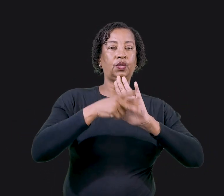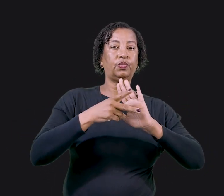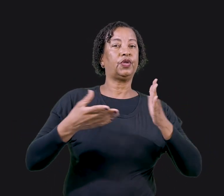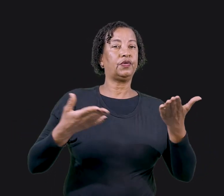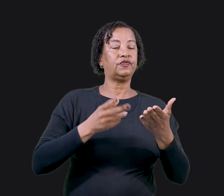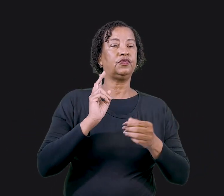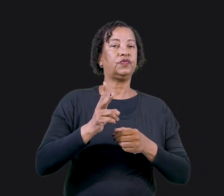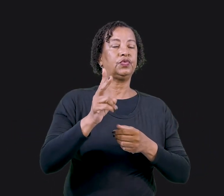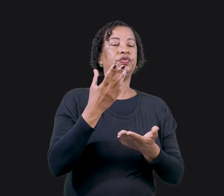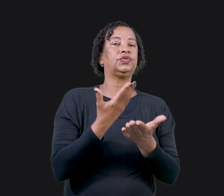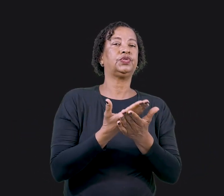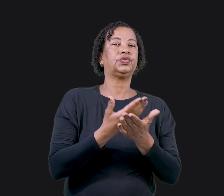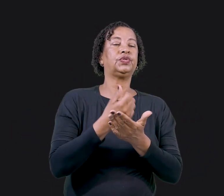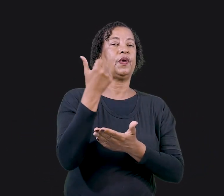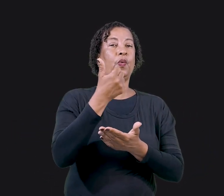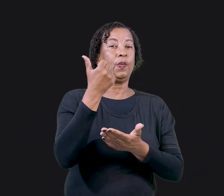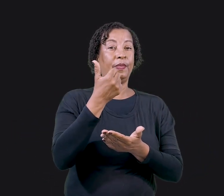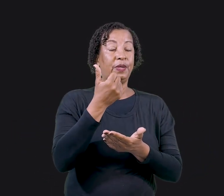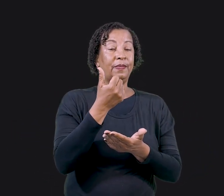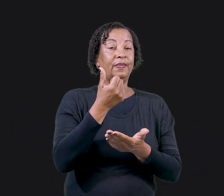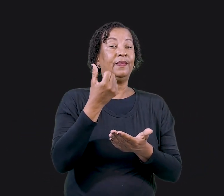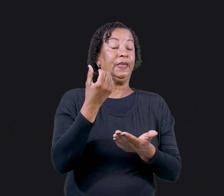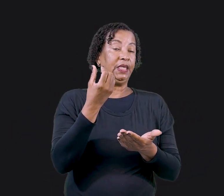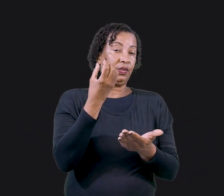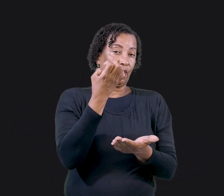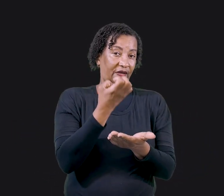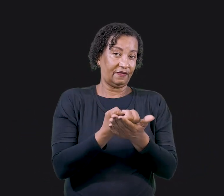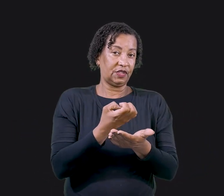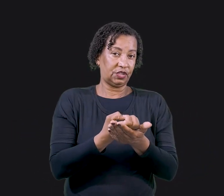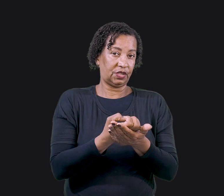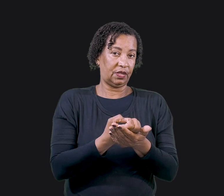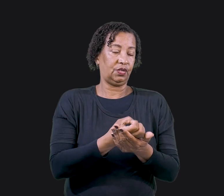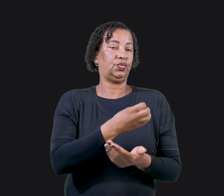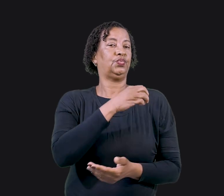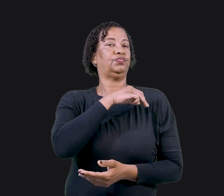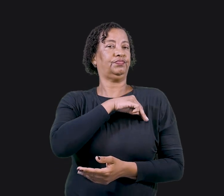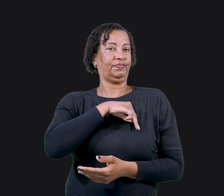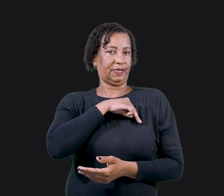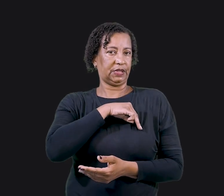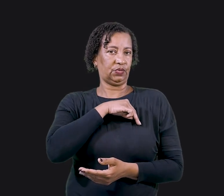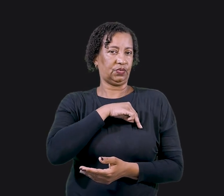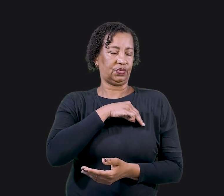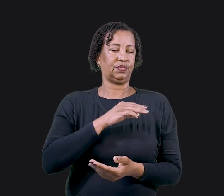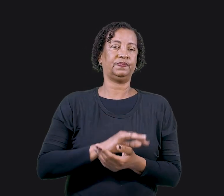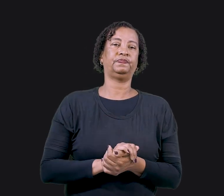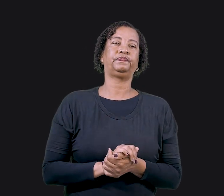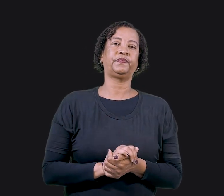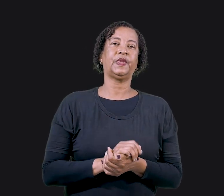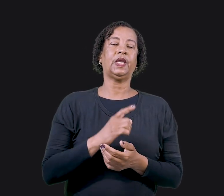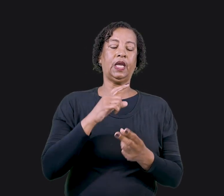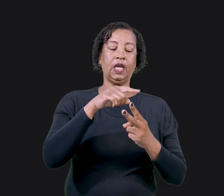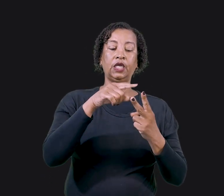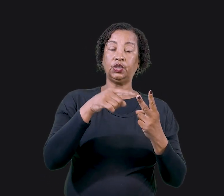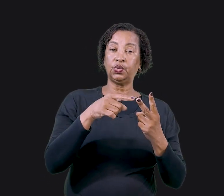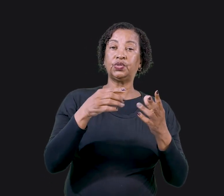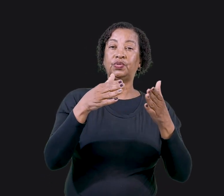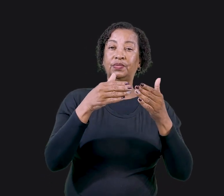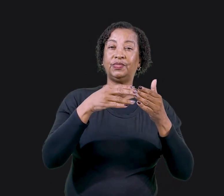continuaremos a estudar o primeiro dos 4 evangelhos, o Evangelho de Mateus. Há 2 coisas que eu gostaria de pedir a vocês